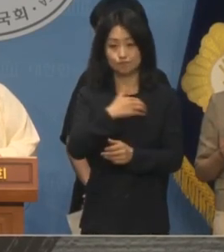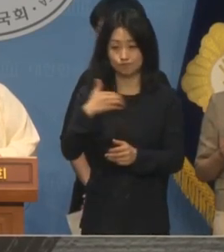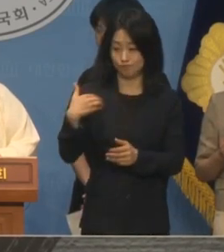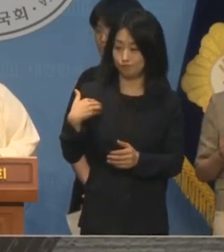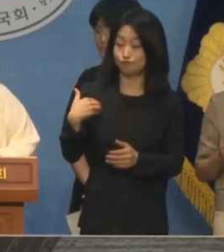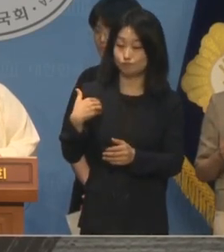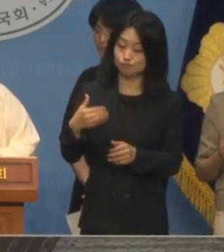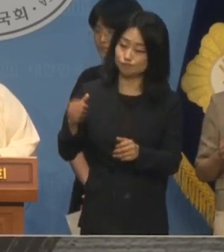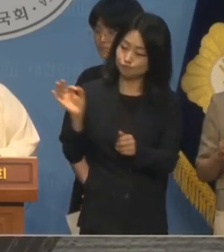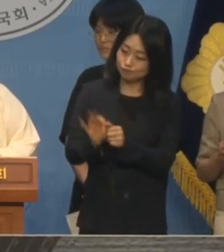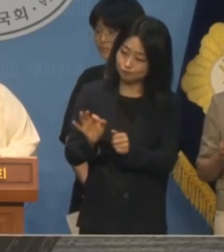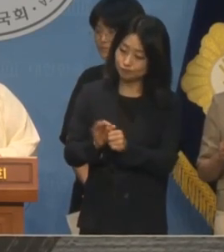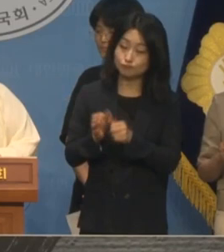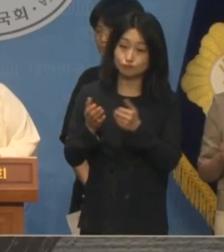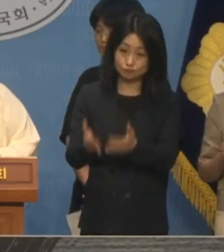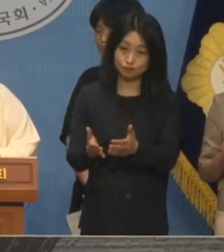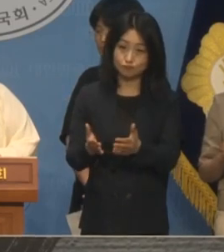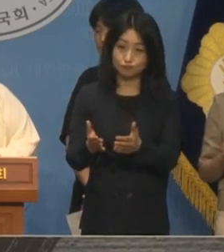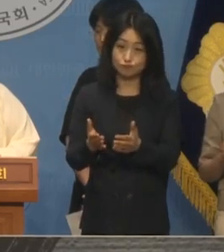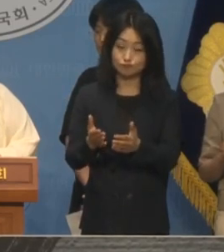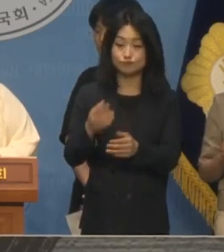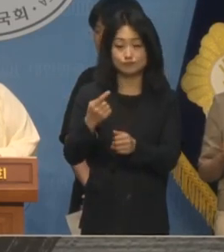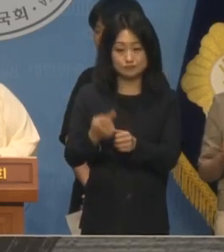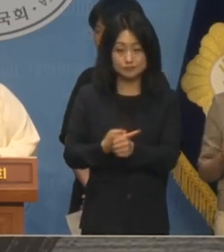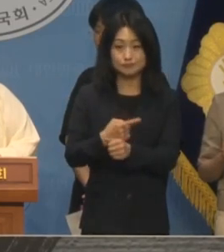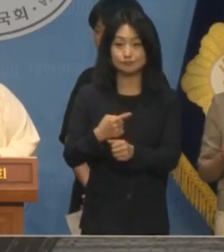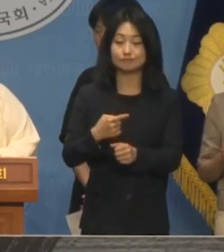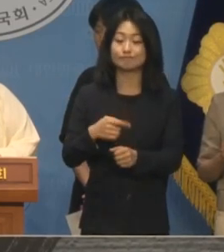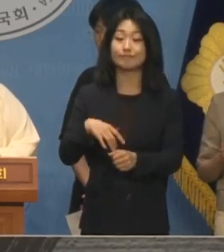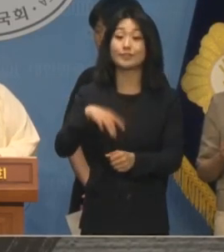지원을 있었더라면 누구나